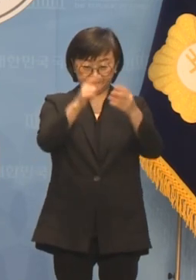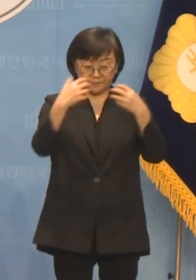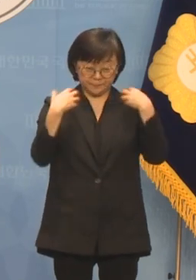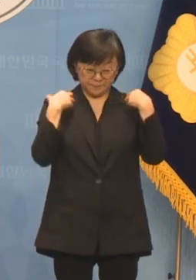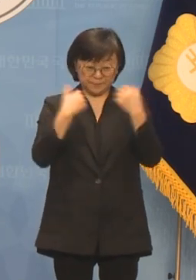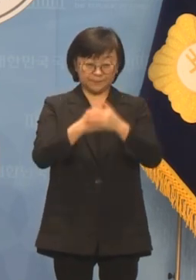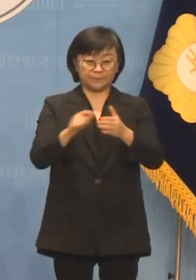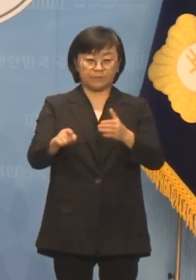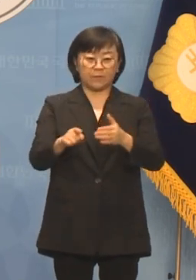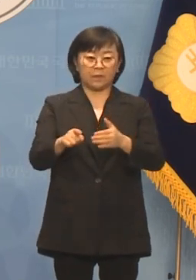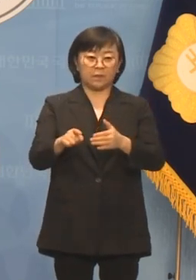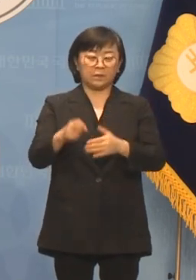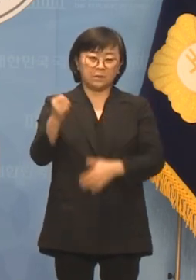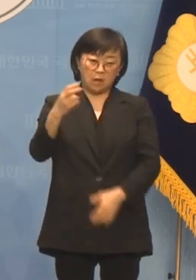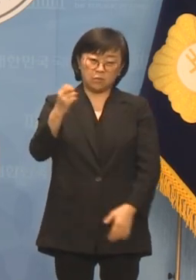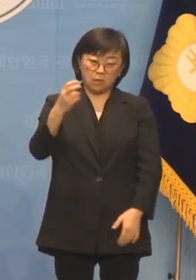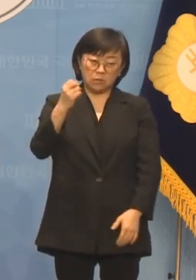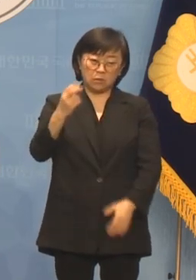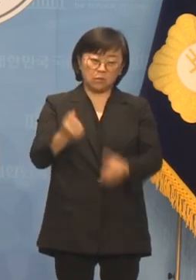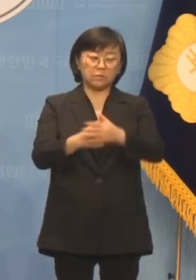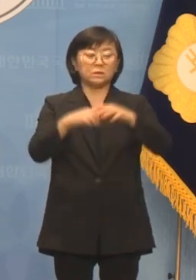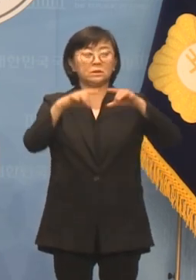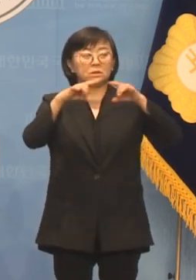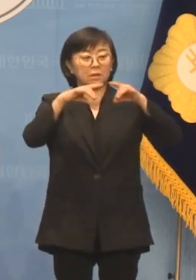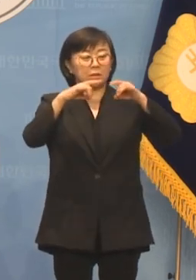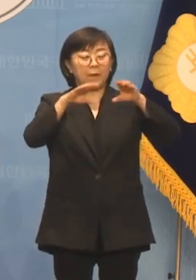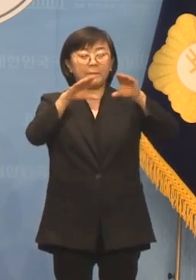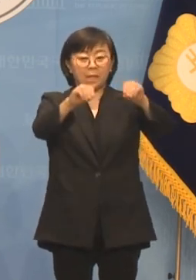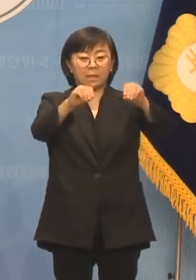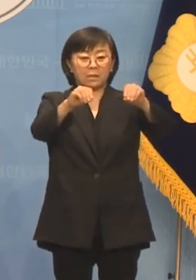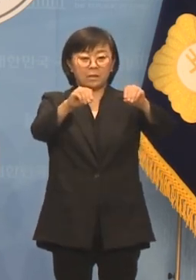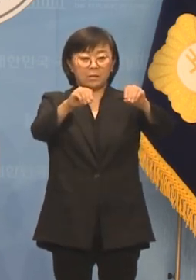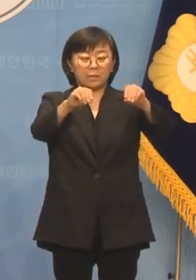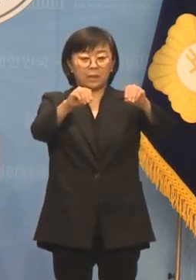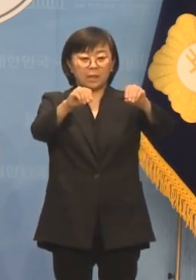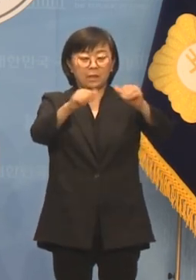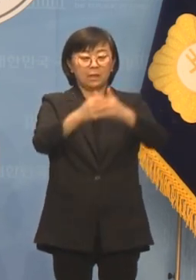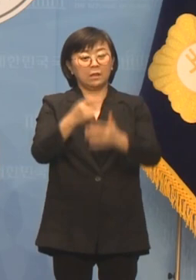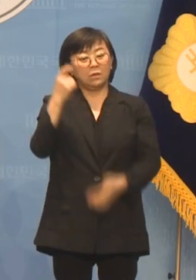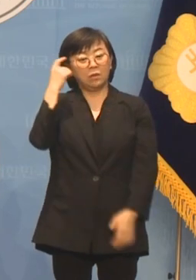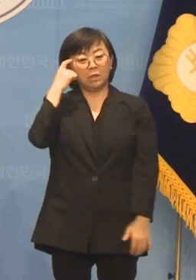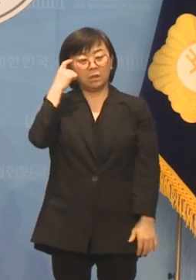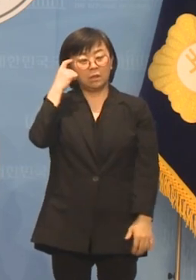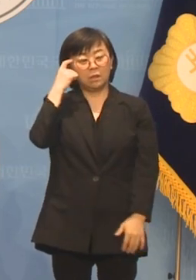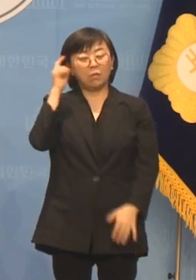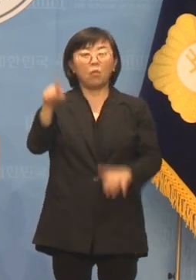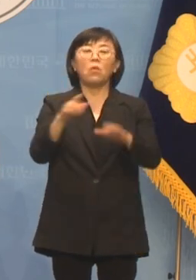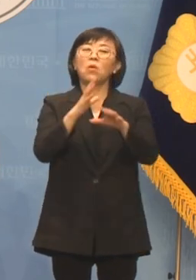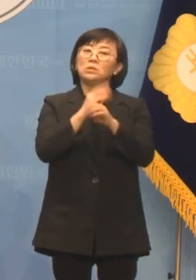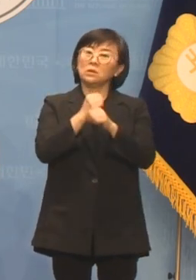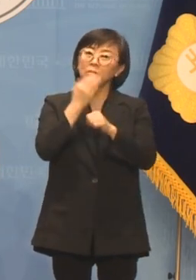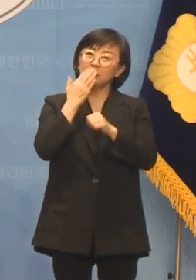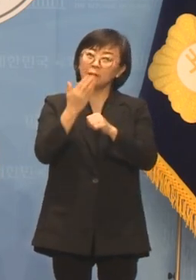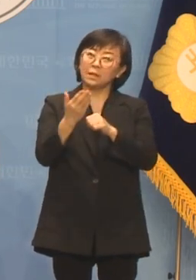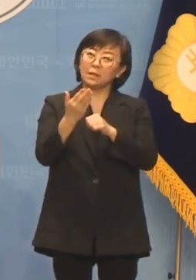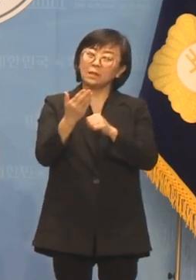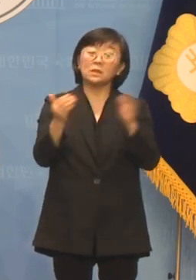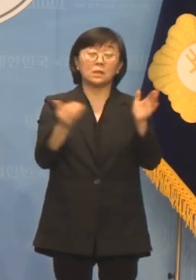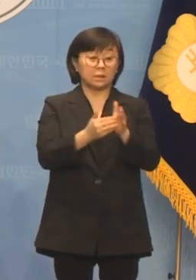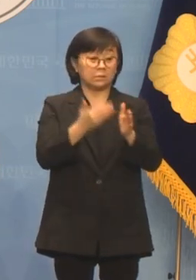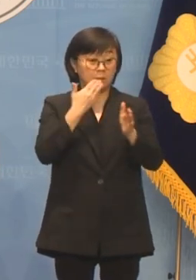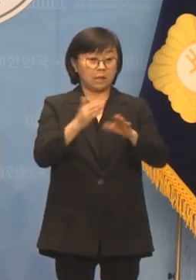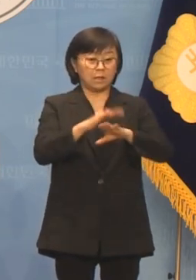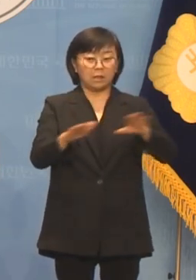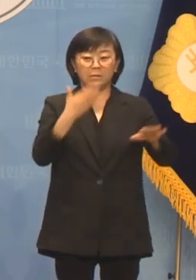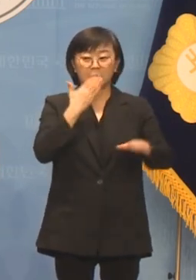정부에서 걸핏하면 터지는 전상망 먹통 사태는 대체 언제쯤 돼야 끝이 나는